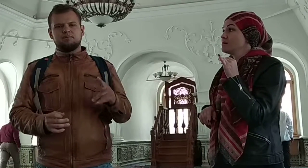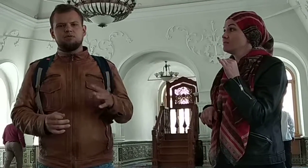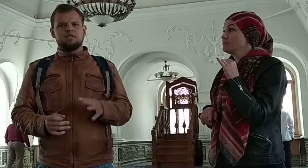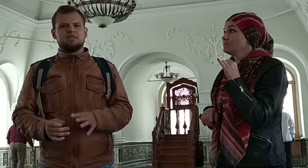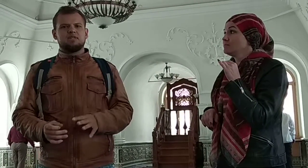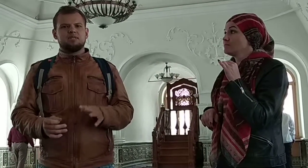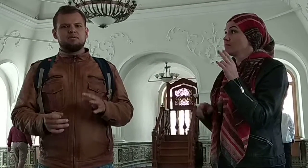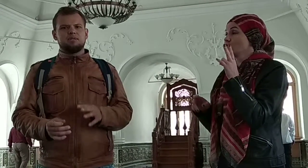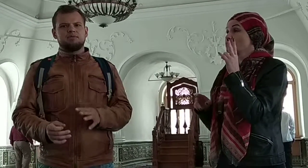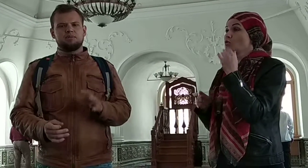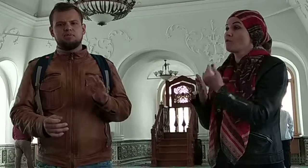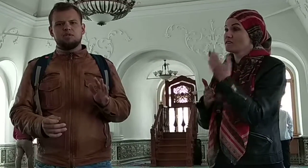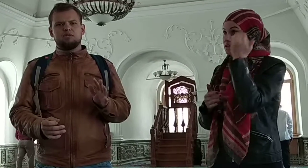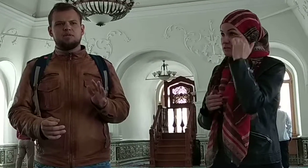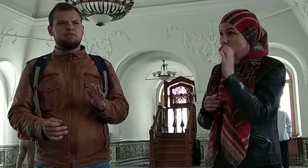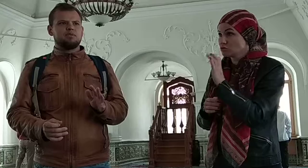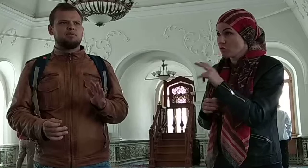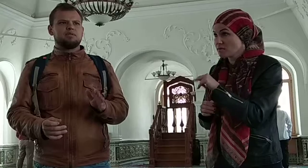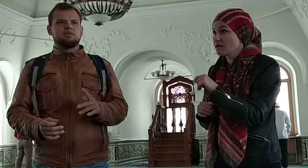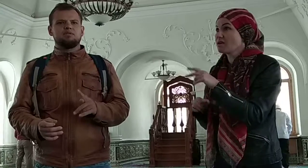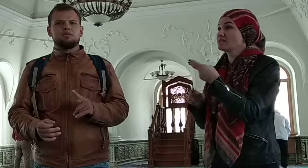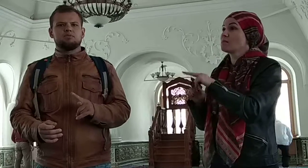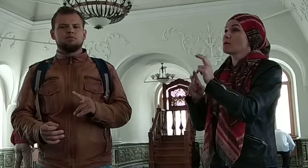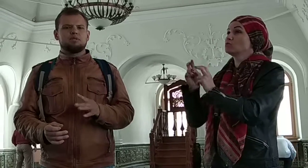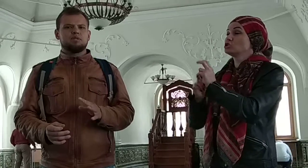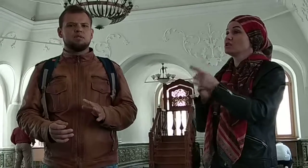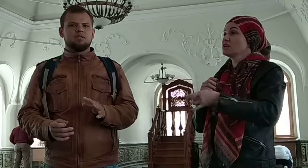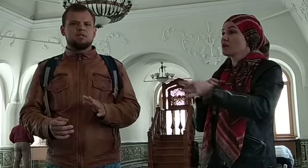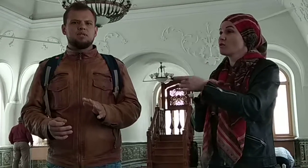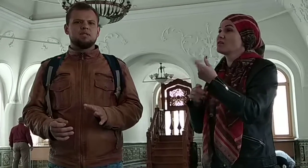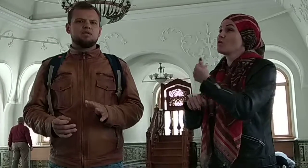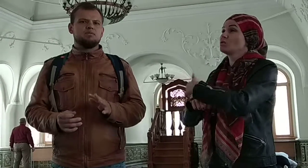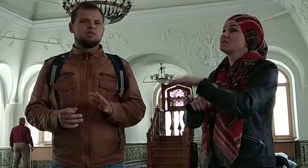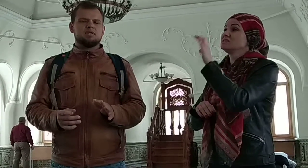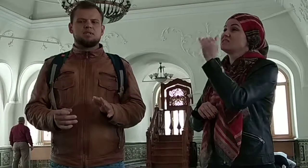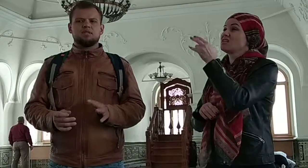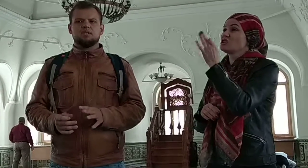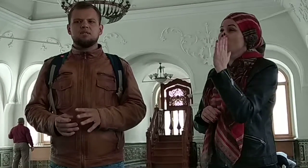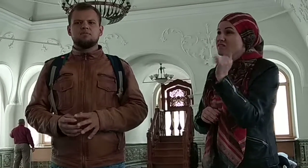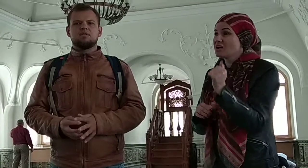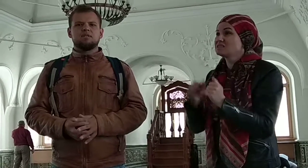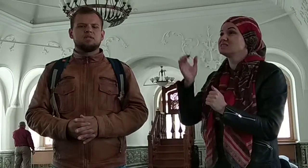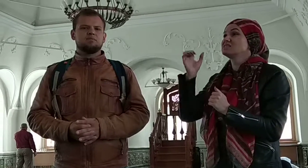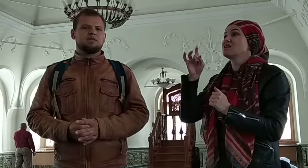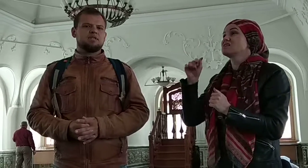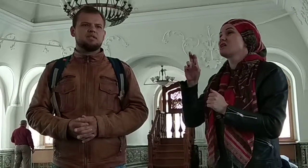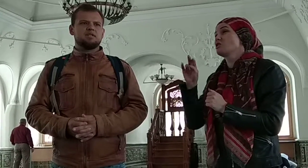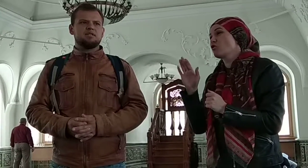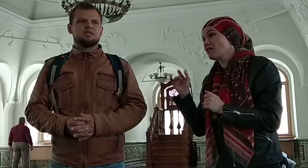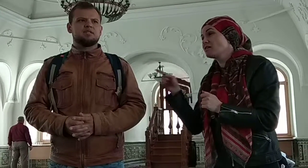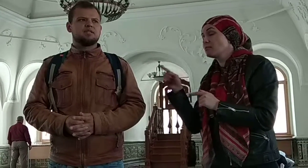Ну, Татарской Слободы — это промышленный район. Сайдаш, Сарасадыков, там тоже сохранилось несколько.